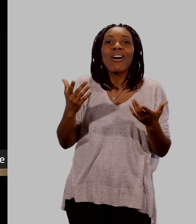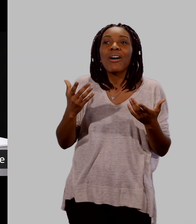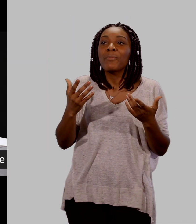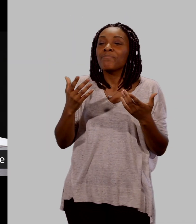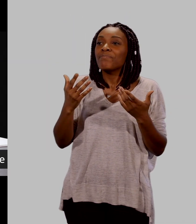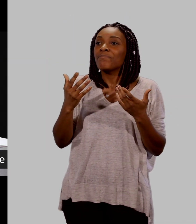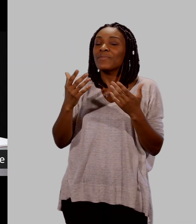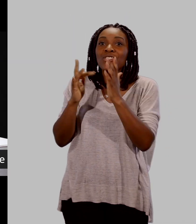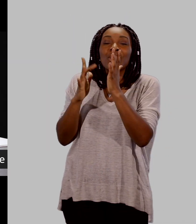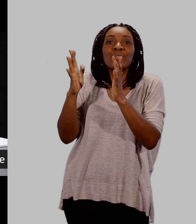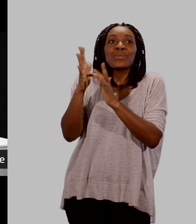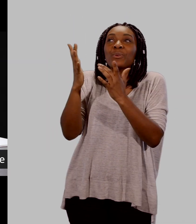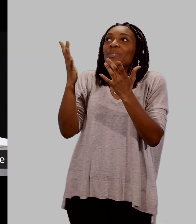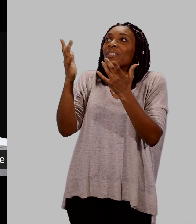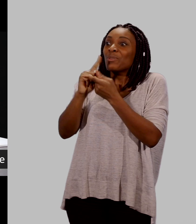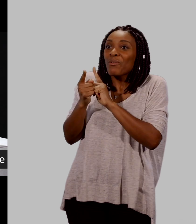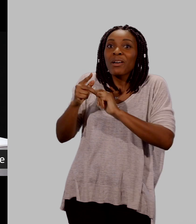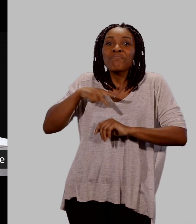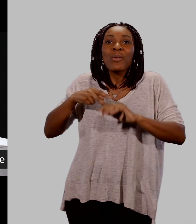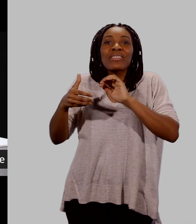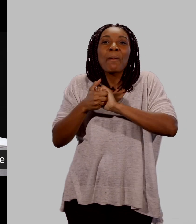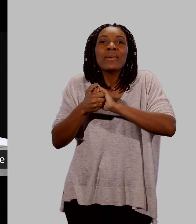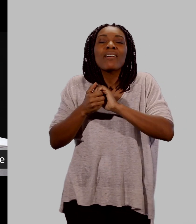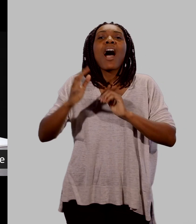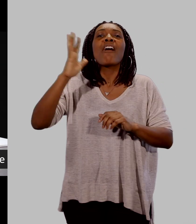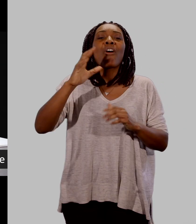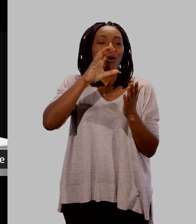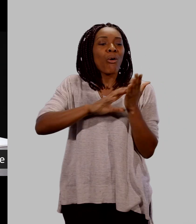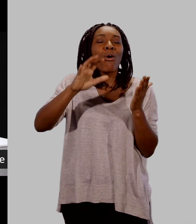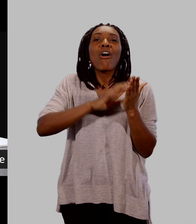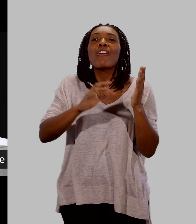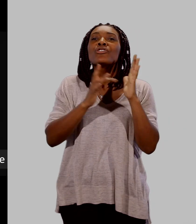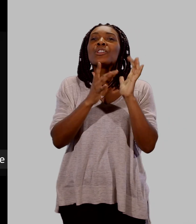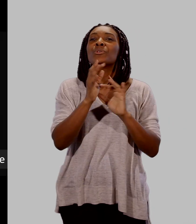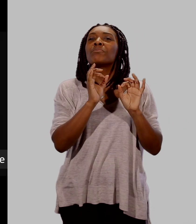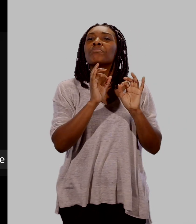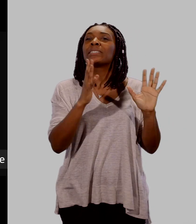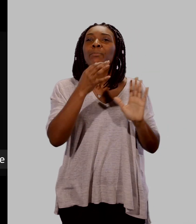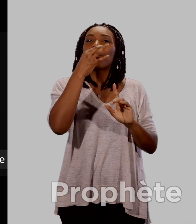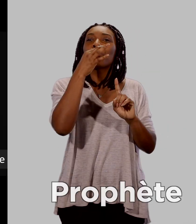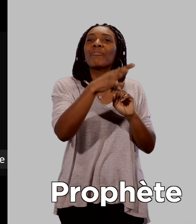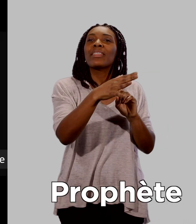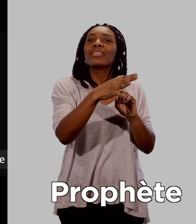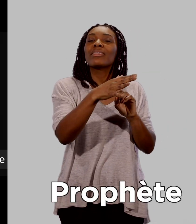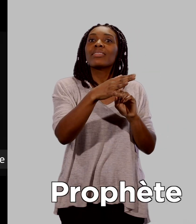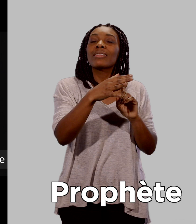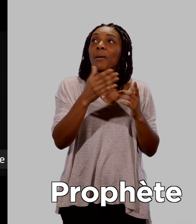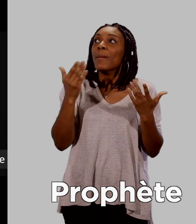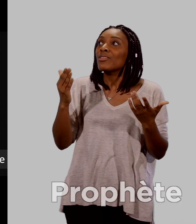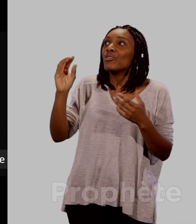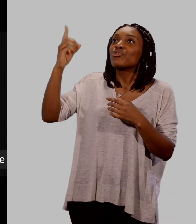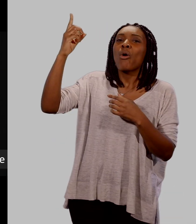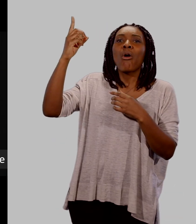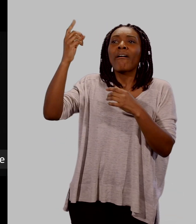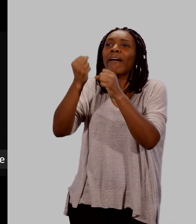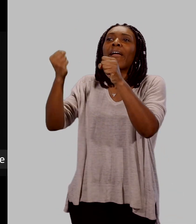l'époque. Jésus est devenu un ami, alors qu'il était un simple prophète pour moi. Dieu était plus simplement le